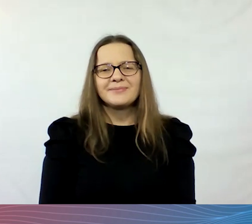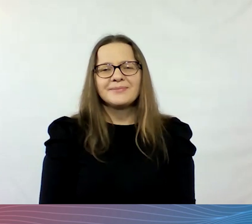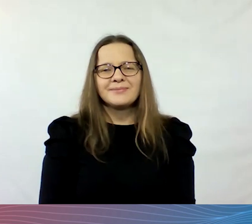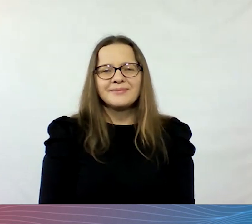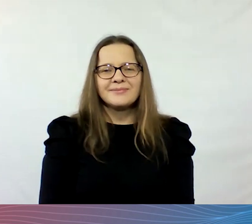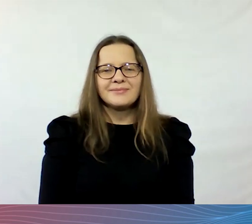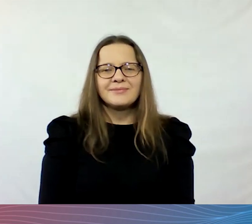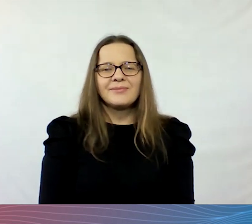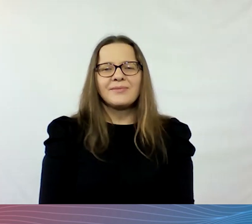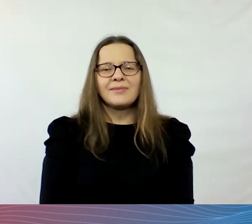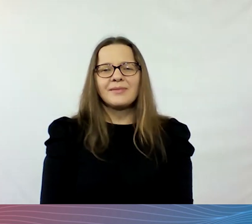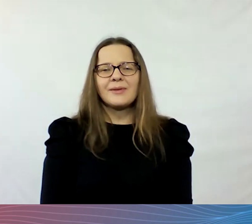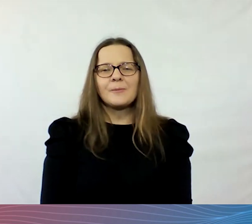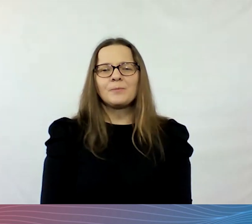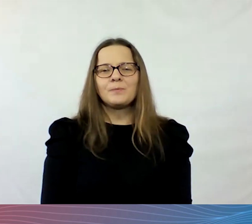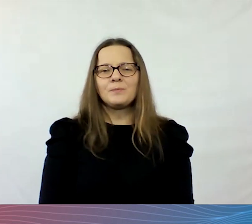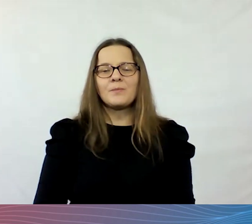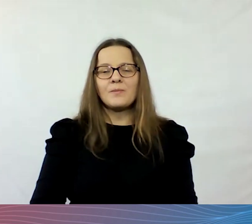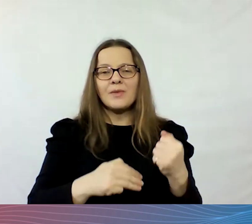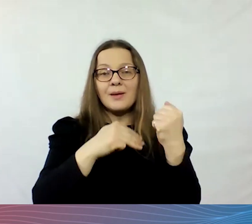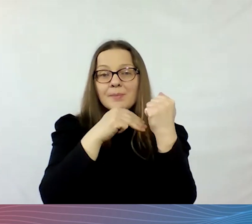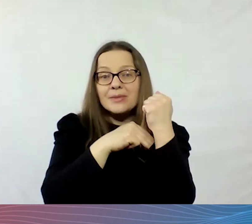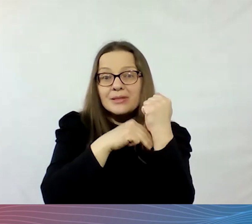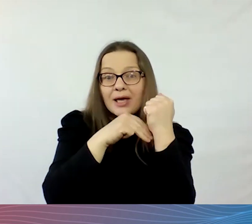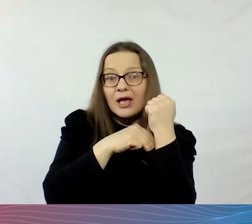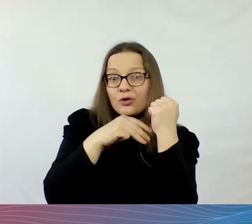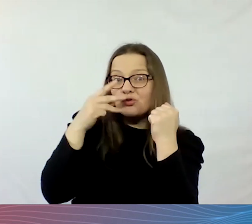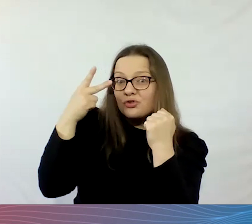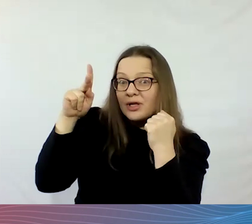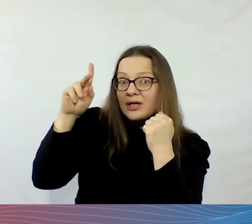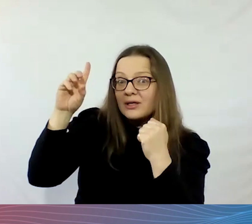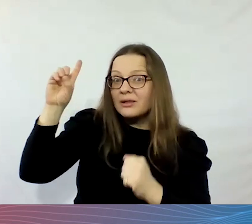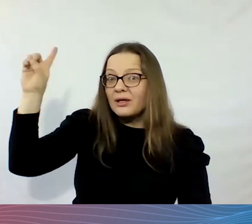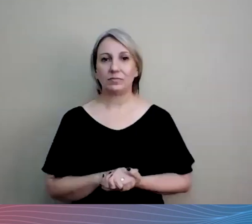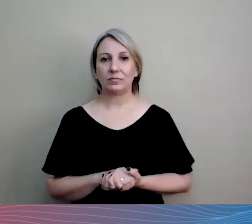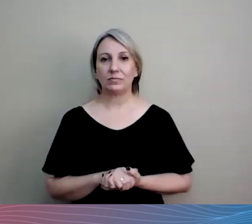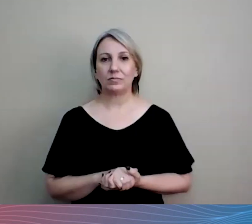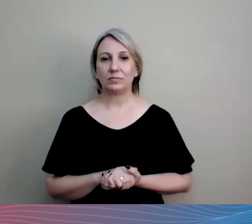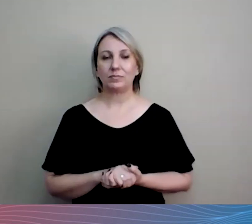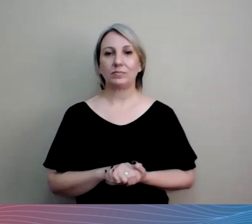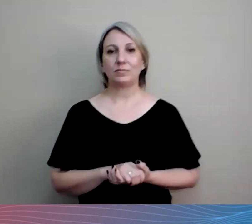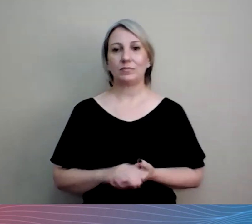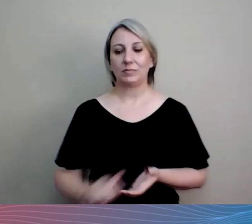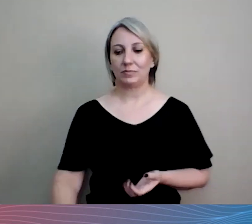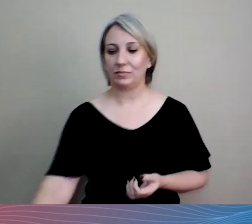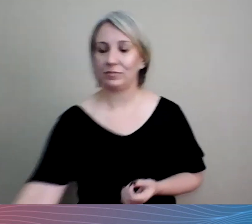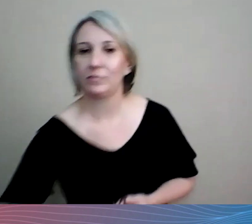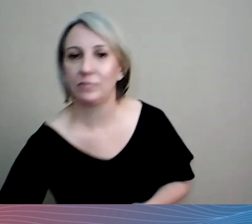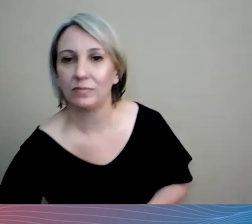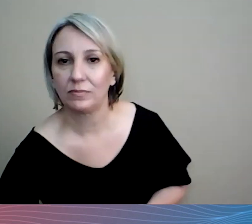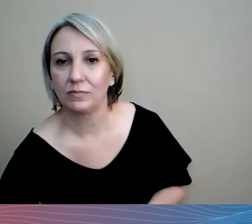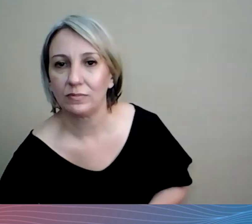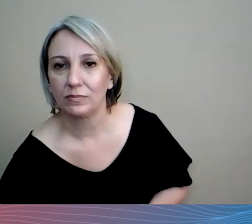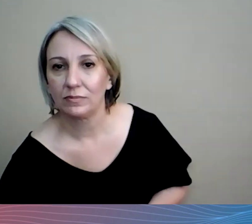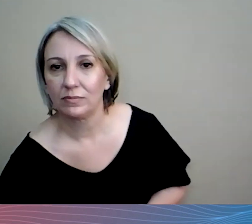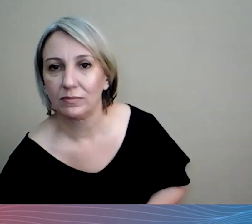O mistério da vontade revelado em Efésios 1, versículo 9, o versículo 10 diz: é encabeçar todas